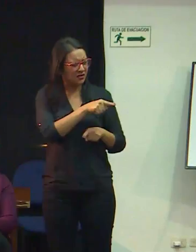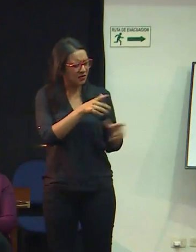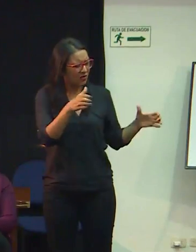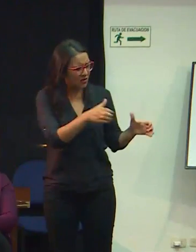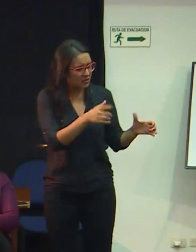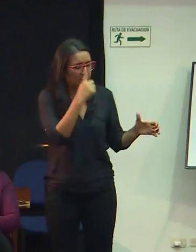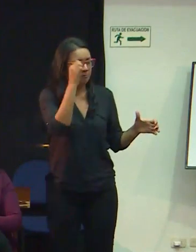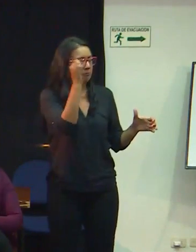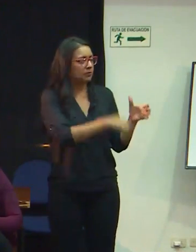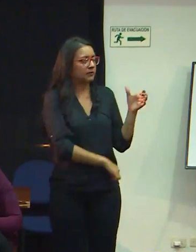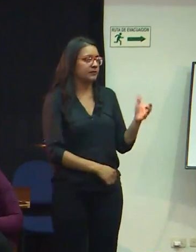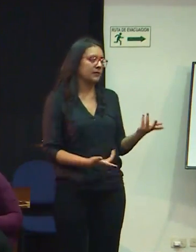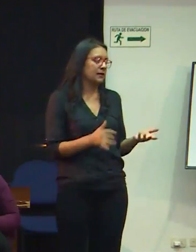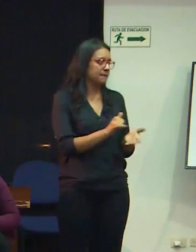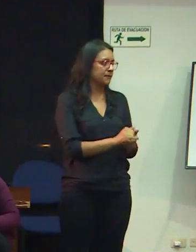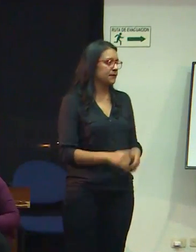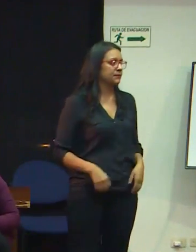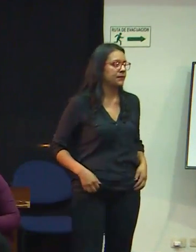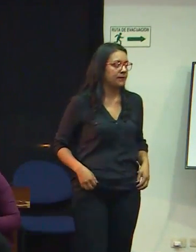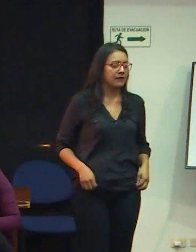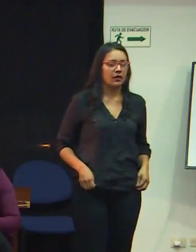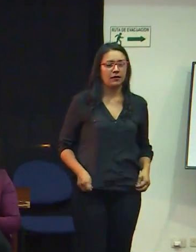colectivo.